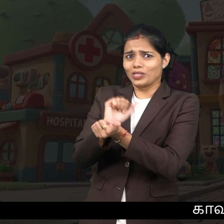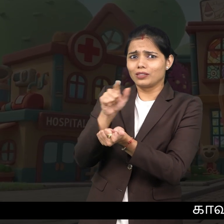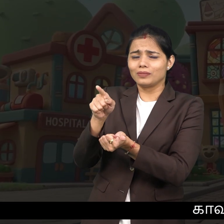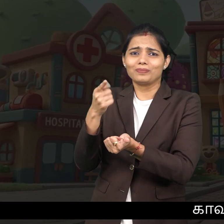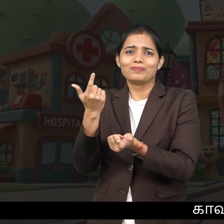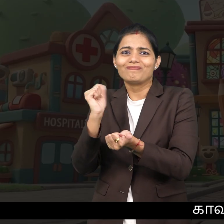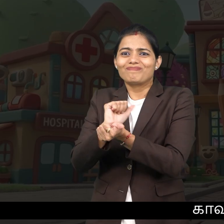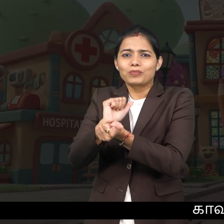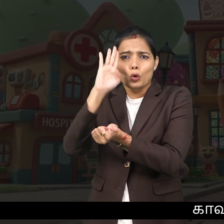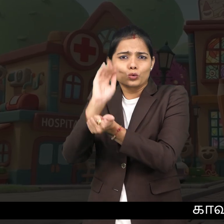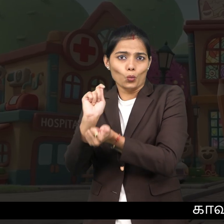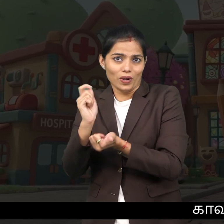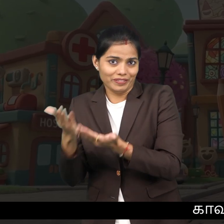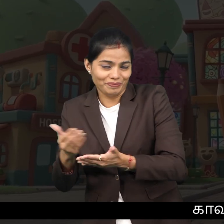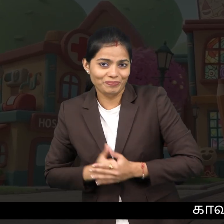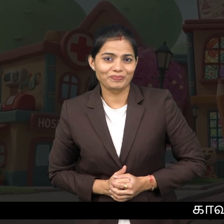காவல்துறை சேவைகள்,